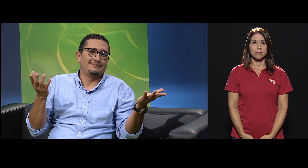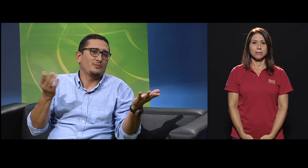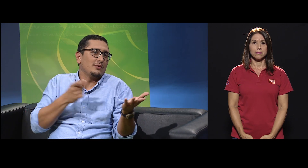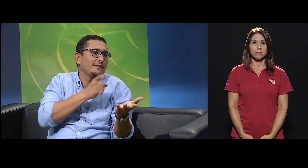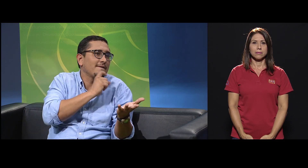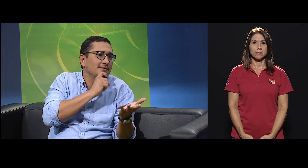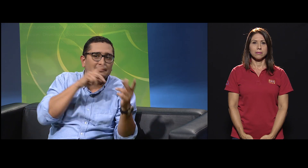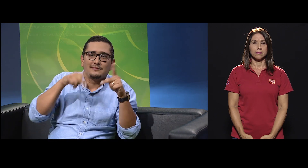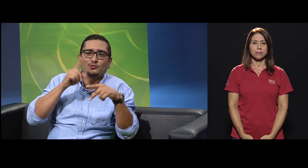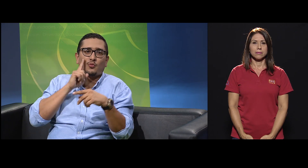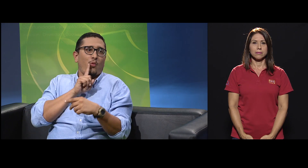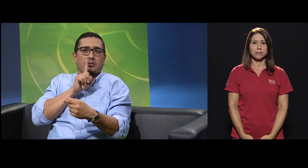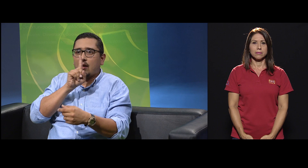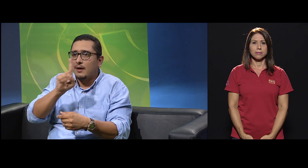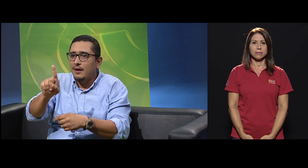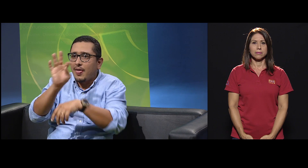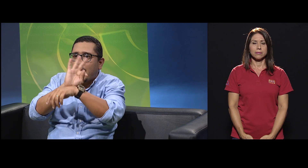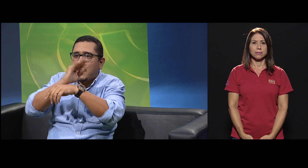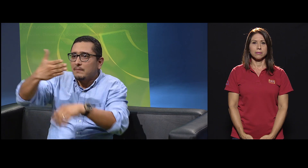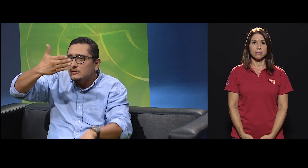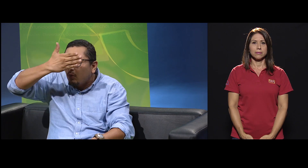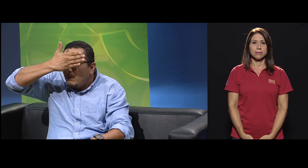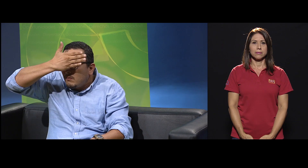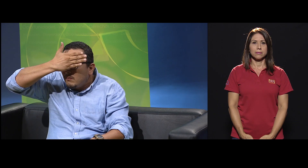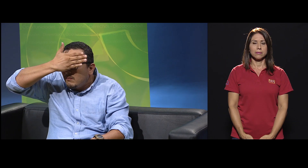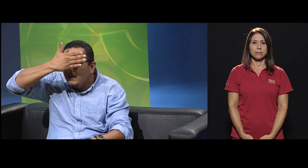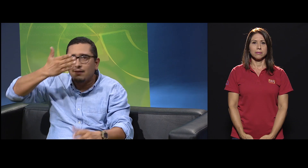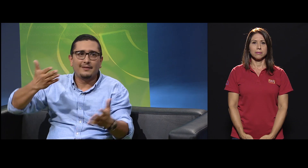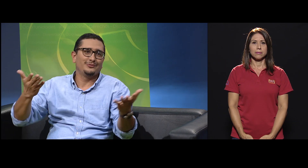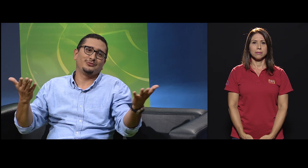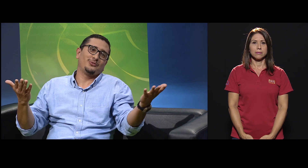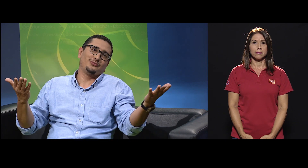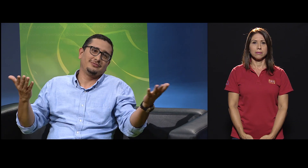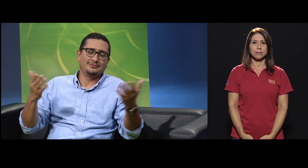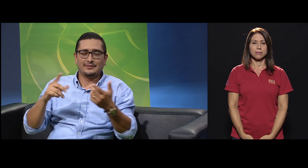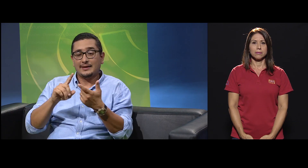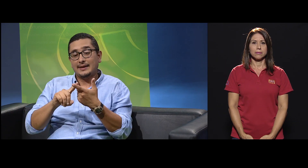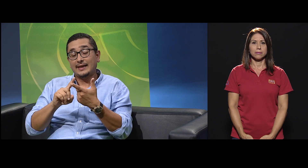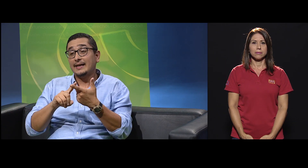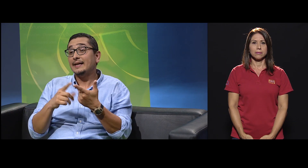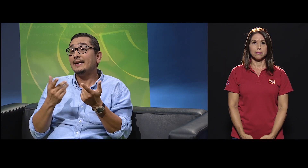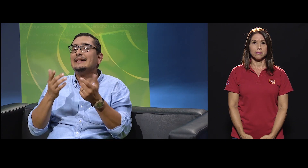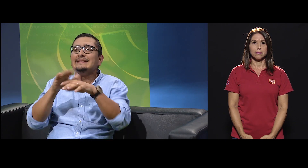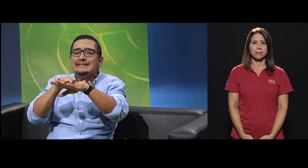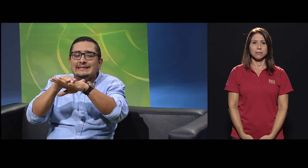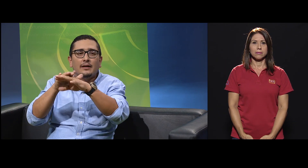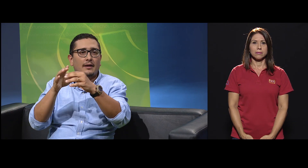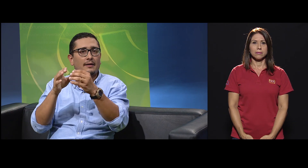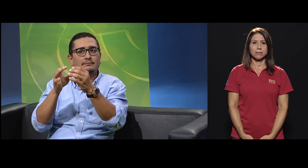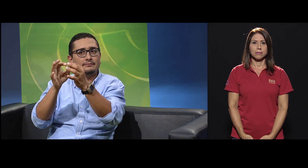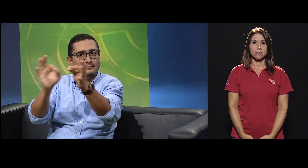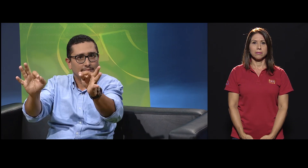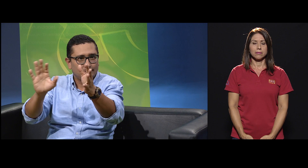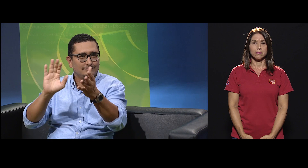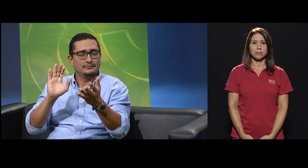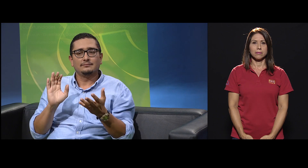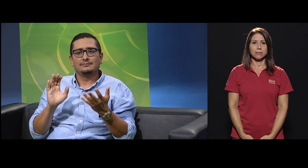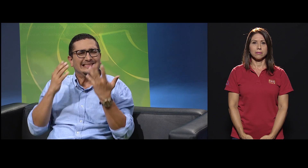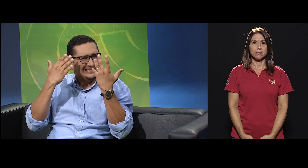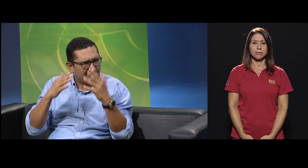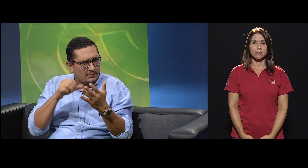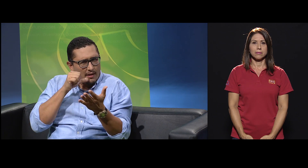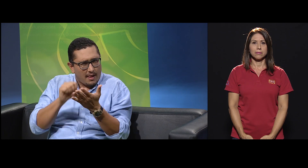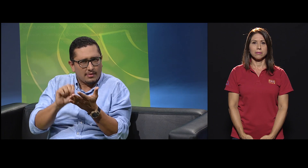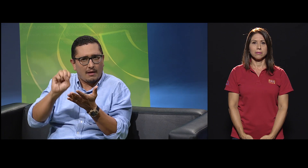correcta, ¿verdad? Que solicitábamos el servicio de interpretación y el tamaño del recuadro, que tiene que ser de un